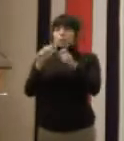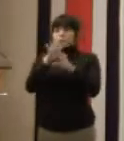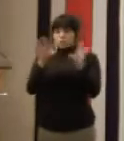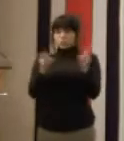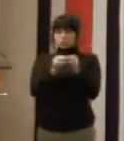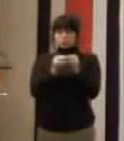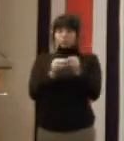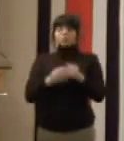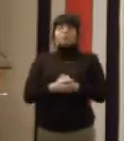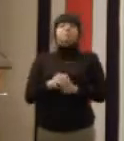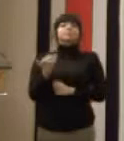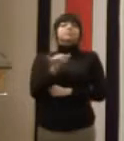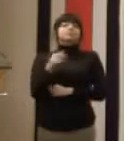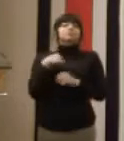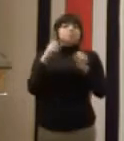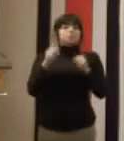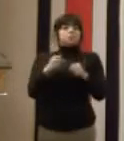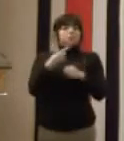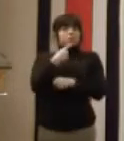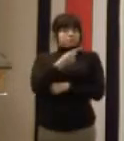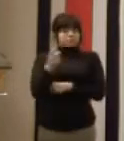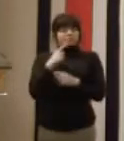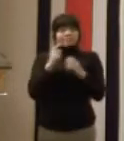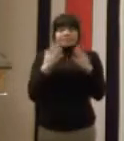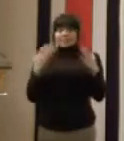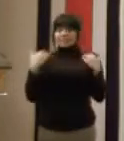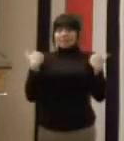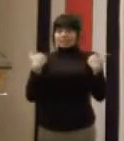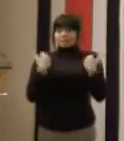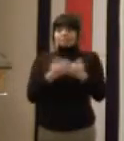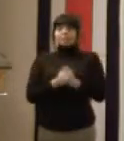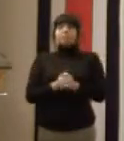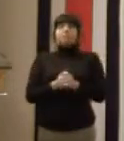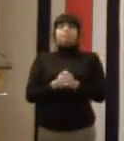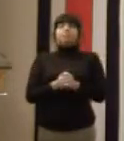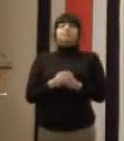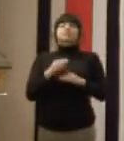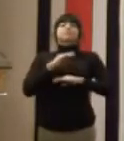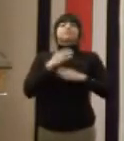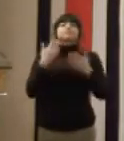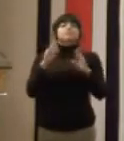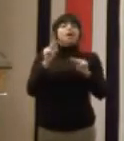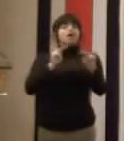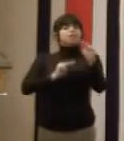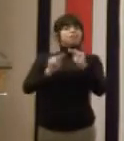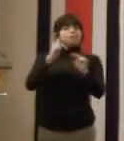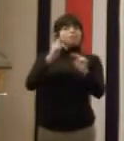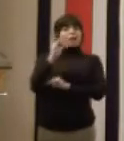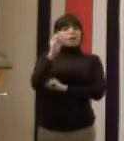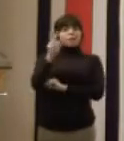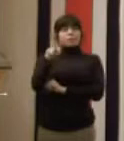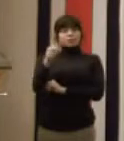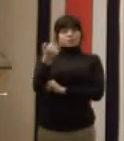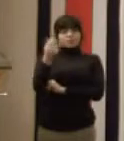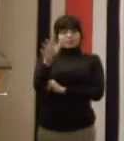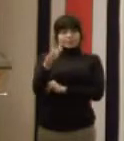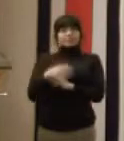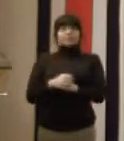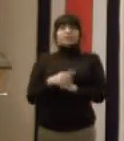conjunto. También puedo decir con gran complacencia que se ha negociado para el 2015